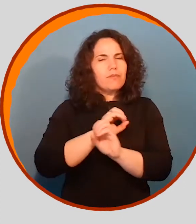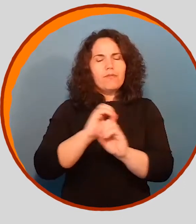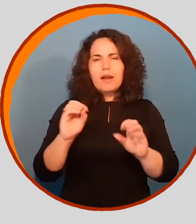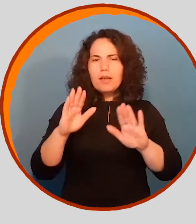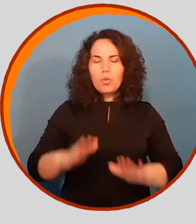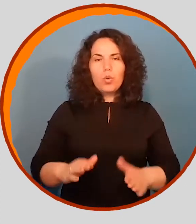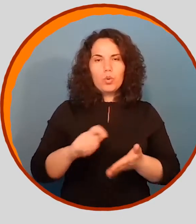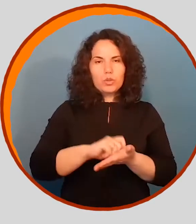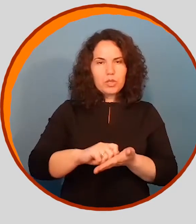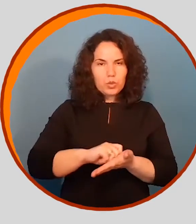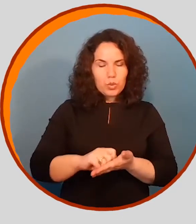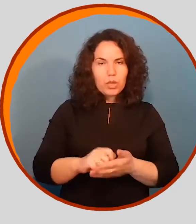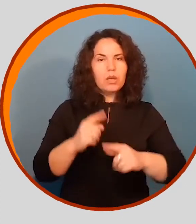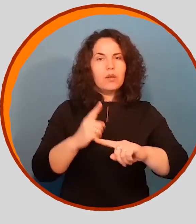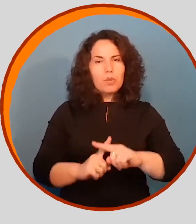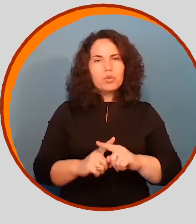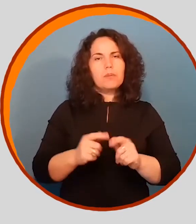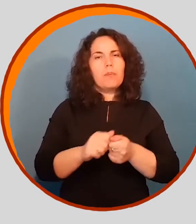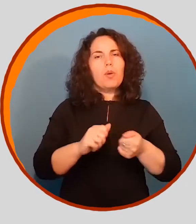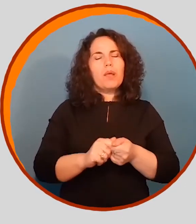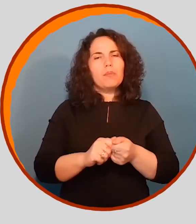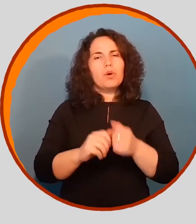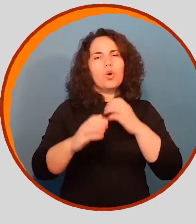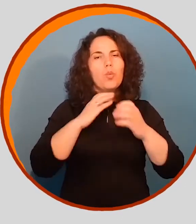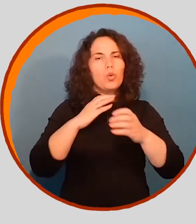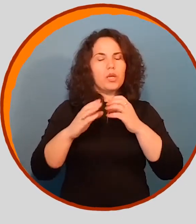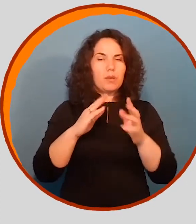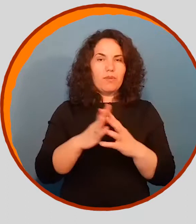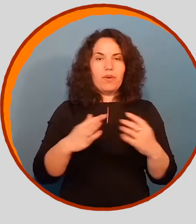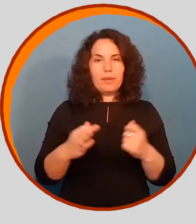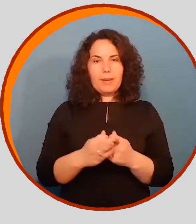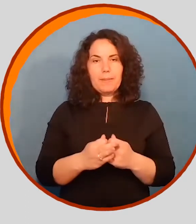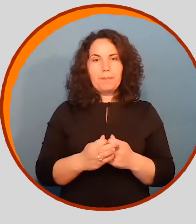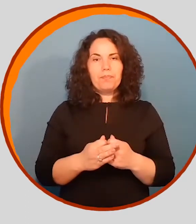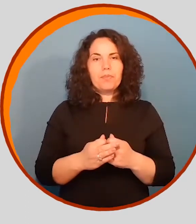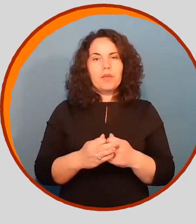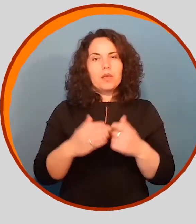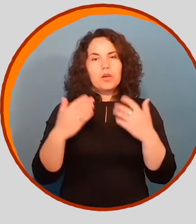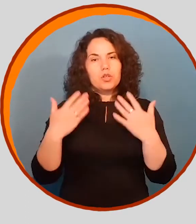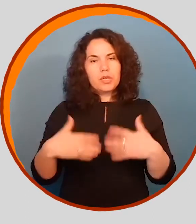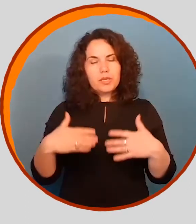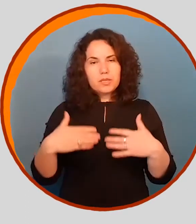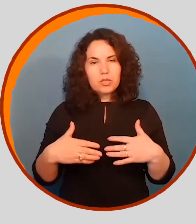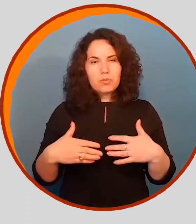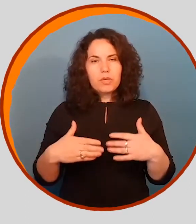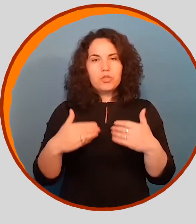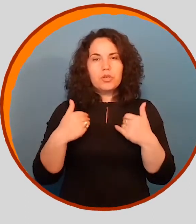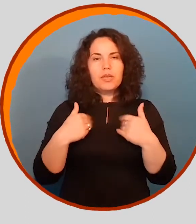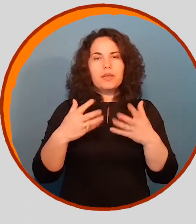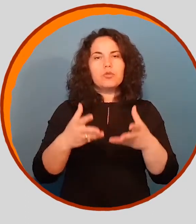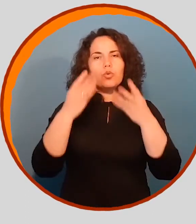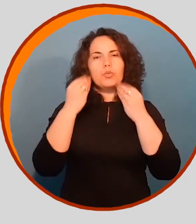bëjnë detyrat, por prishin gjithë dinamikën familjare. Një rutinë e mirë është atëherë kur gjërat janë